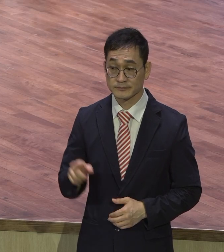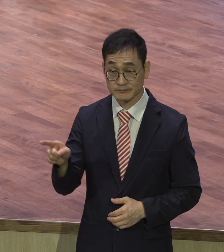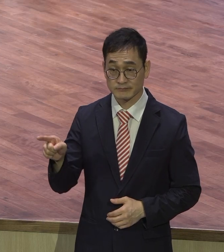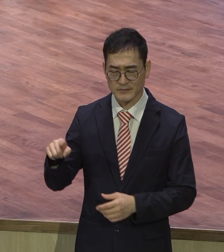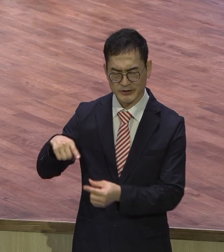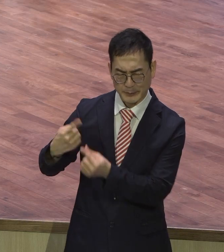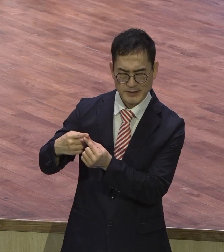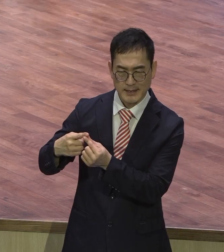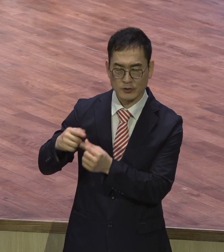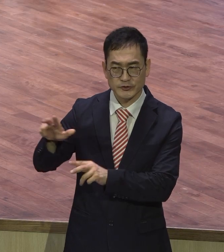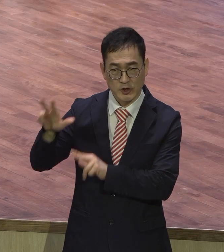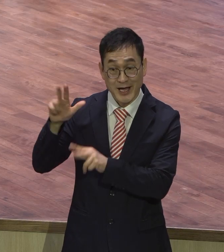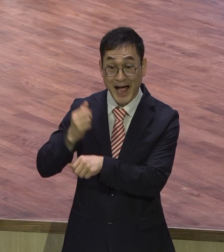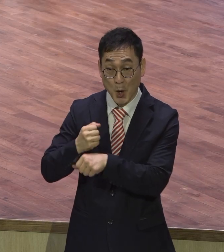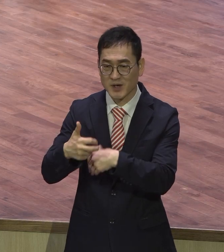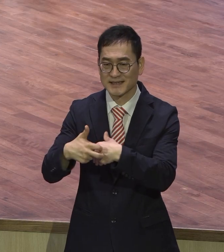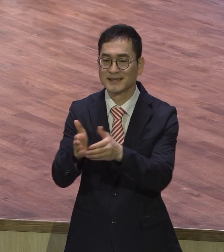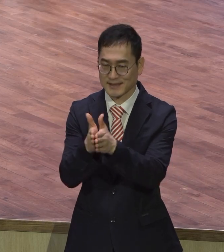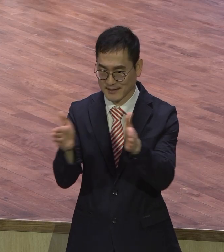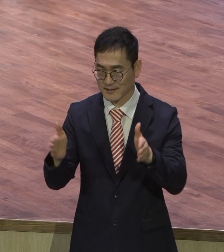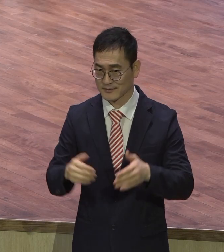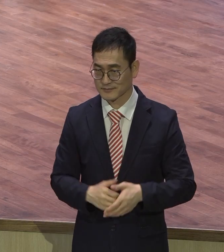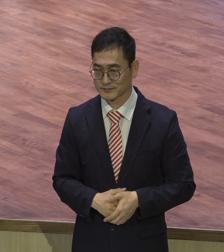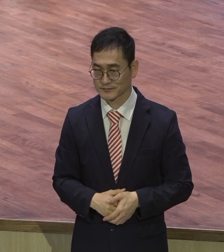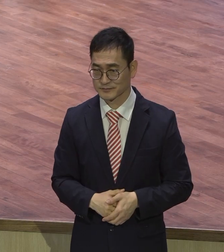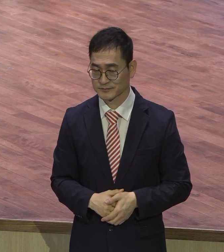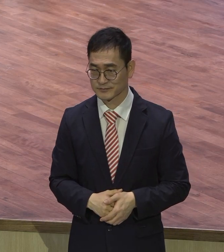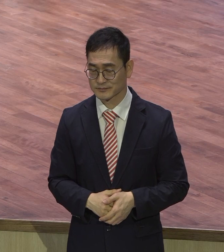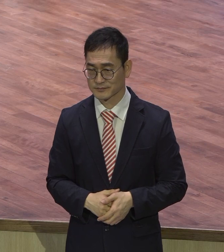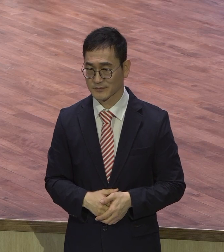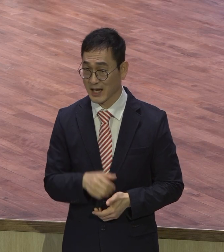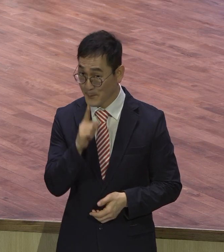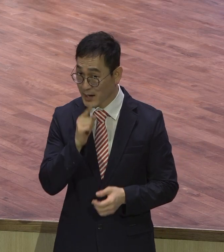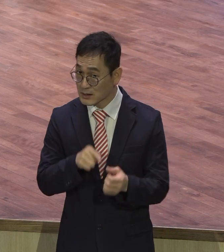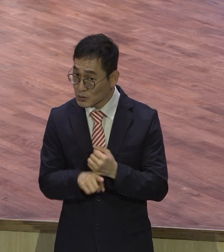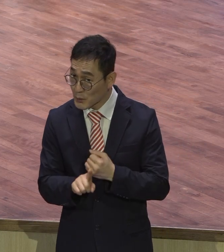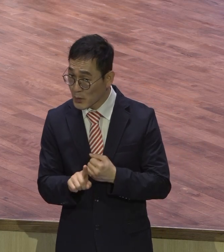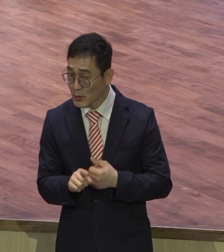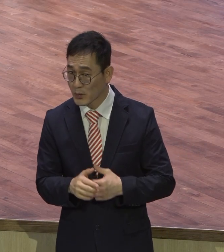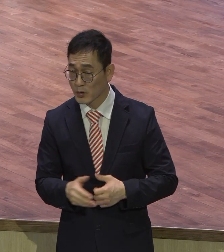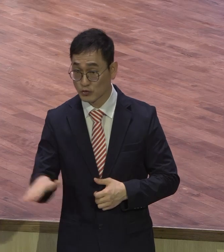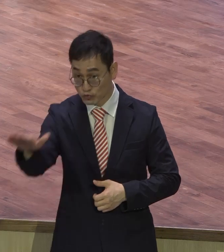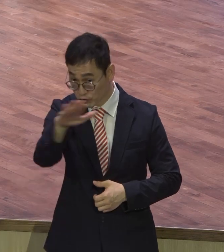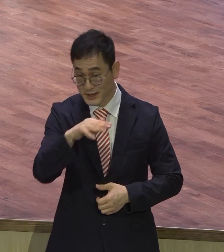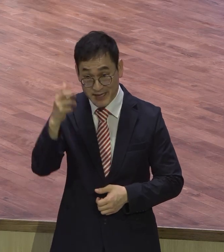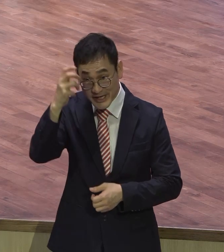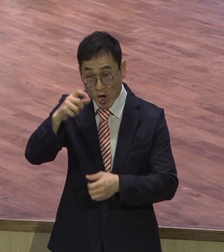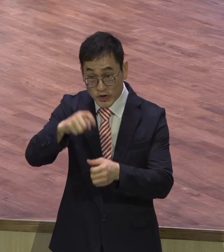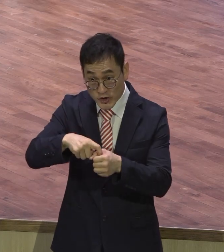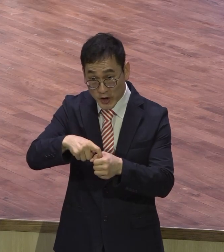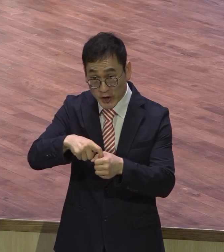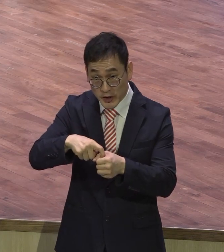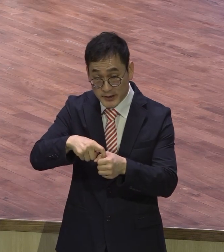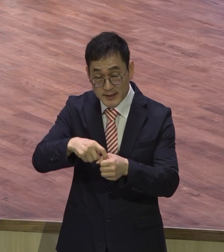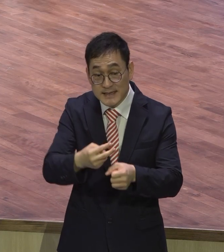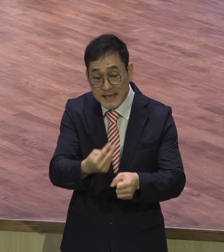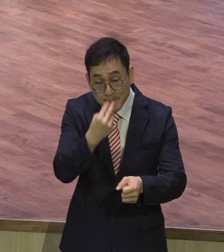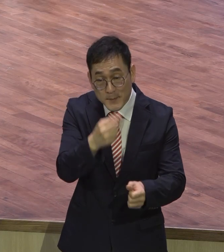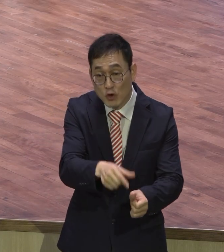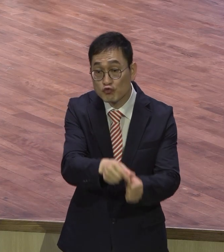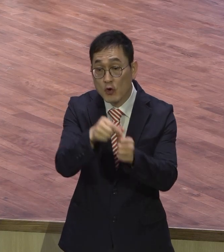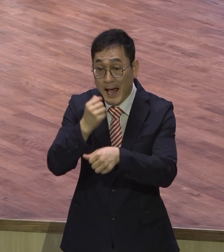의사가 되는 거예요 선서를 하고 제가 이 말씀드린 이유가 뭐냐 우리는 영적 생명을 살리는